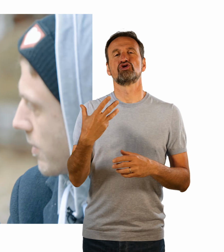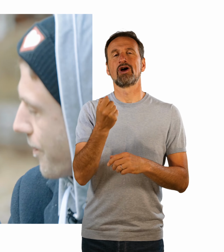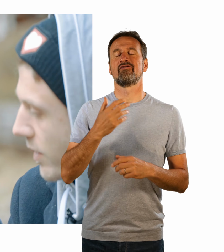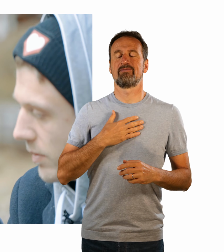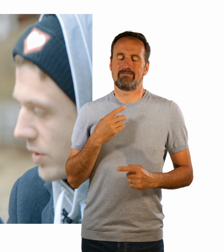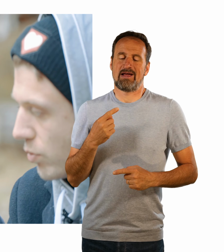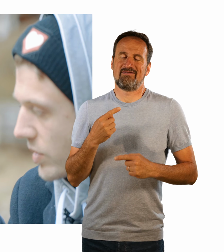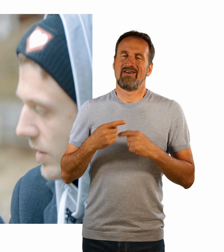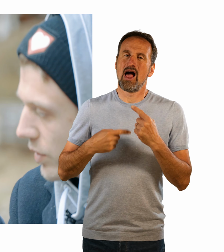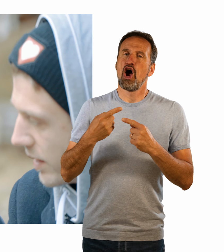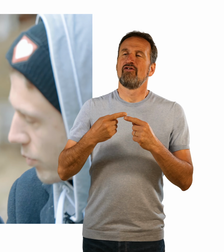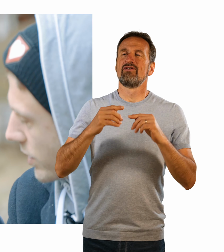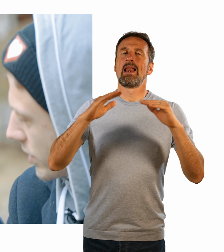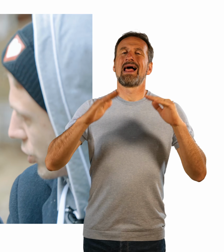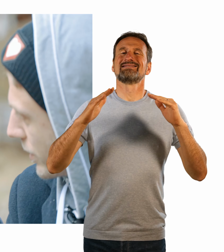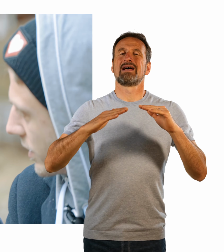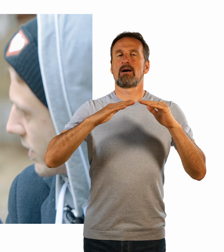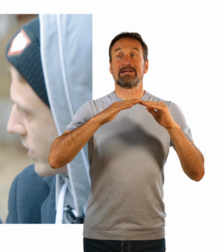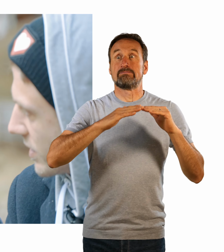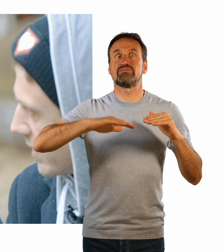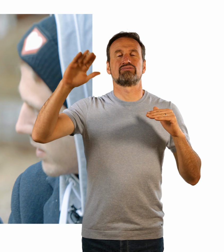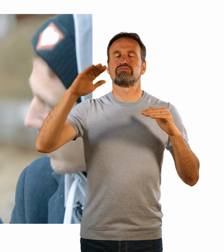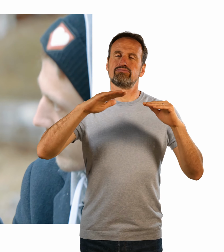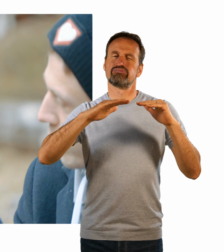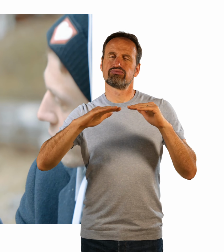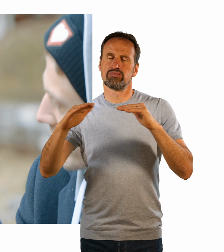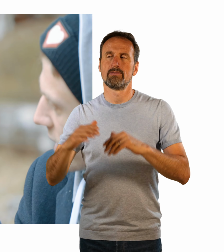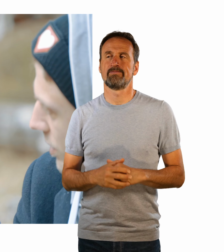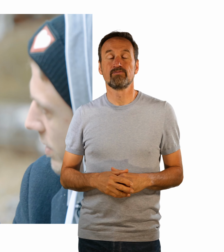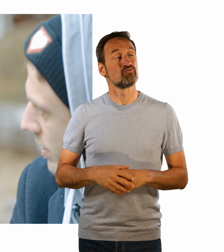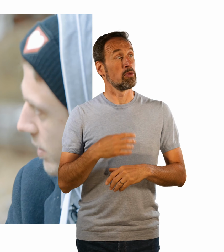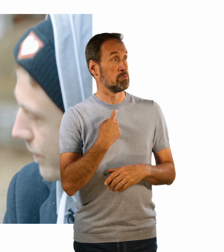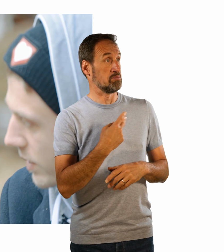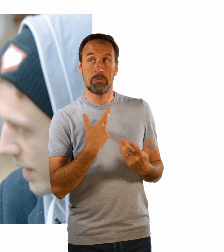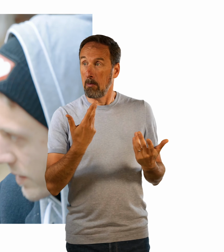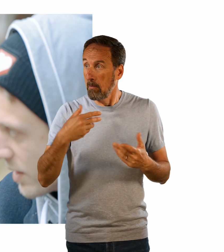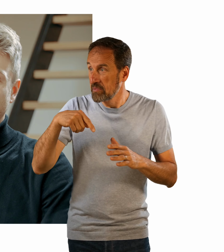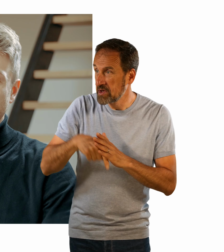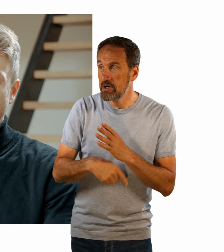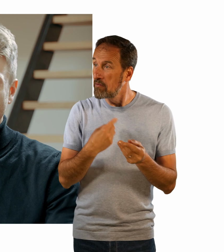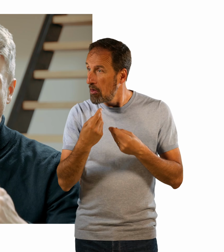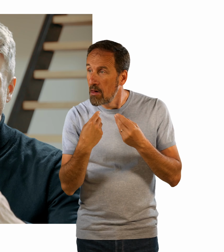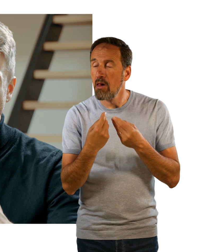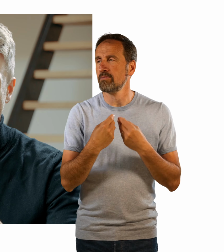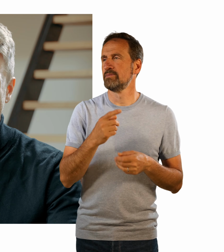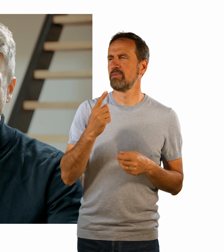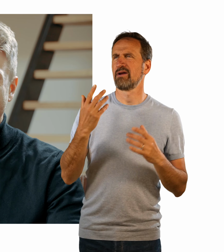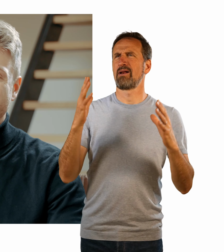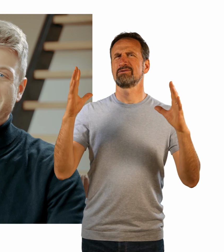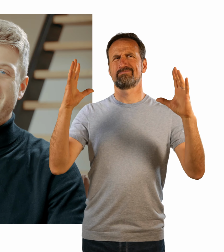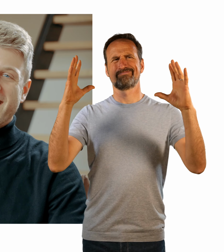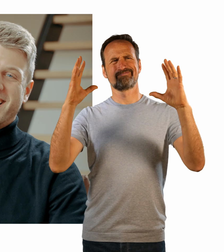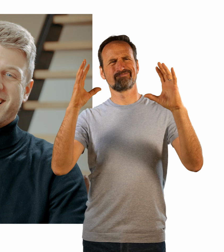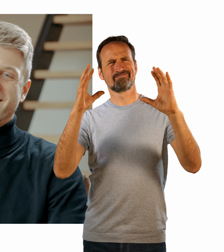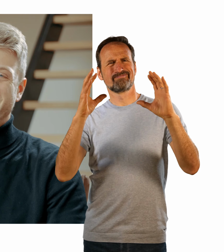können sie ihn nicht. Wir hatten echt tolle, auch ein bisschen tiefgründigere Themen. So langsam wurde es dann aber auch schon dämmerig. Und die Überzeugungsarbeit von Martin